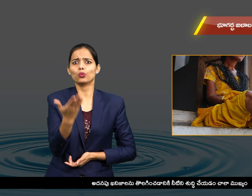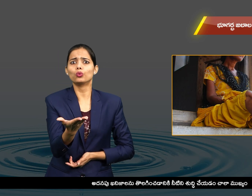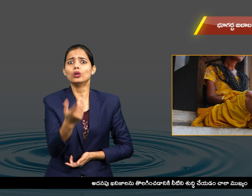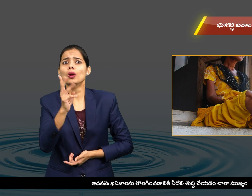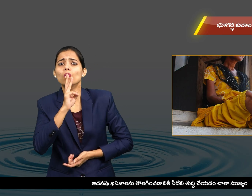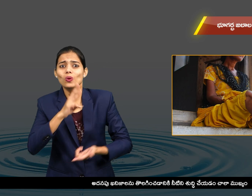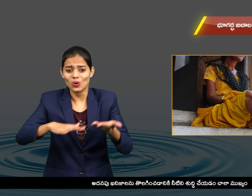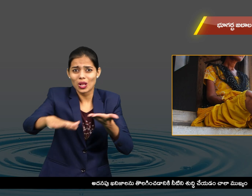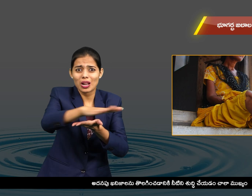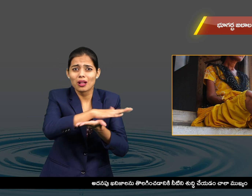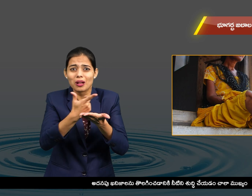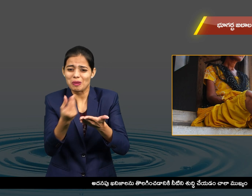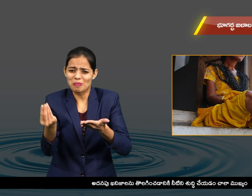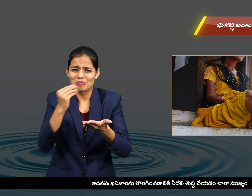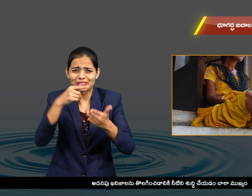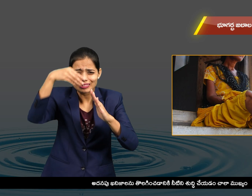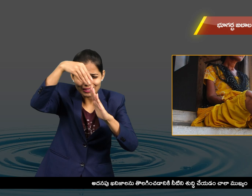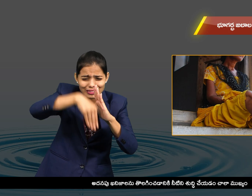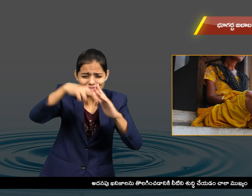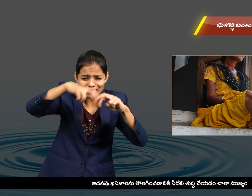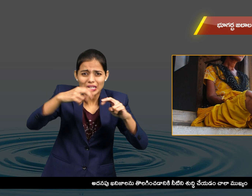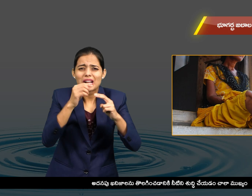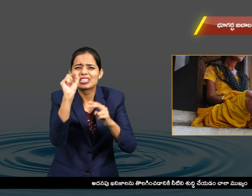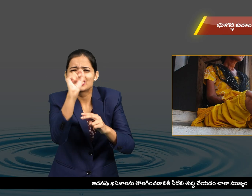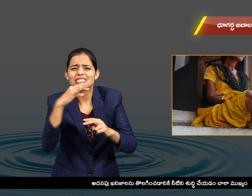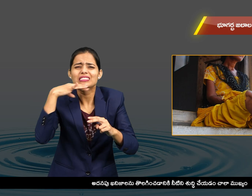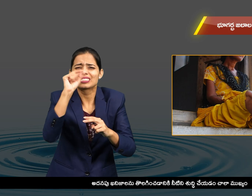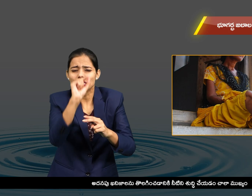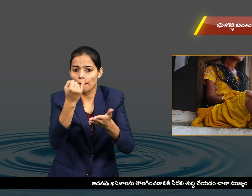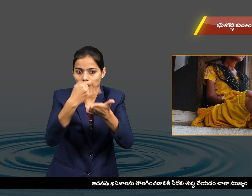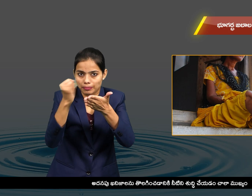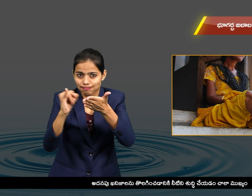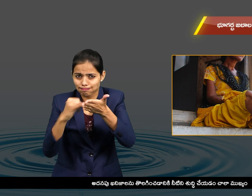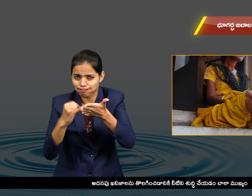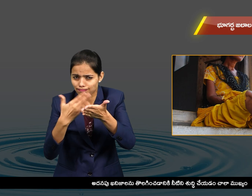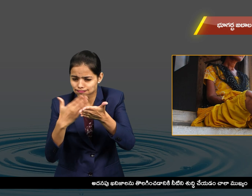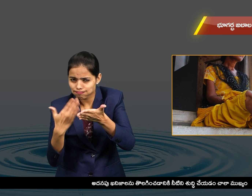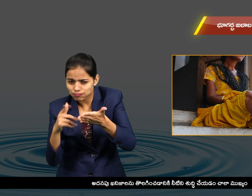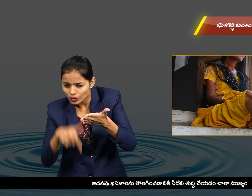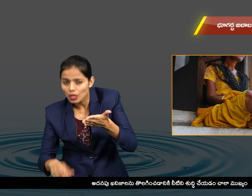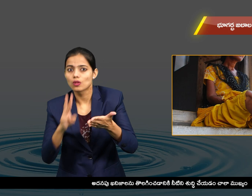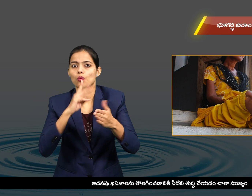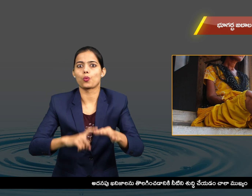అదనపు ఖనిజాలను తొలగించటానికి నీటిని శుద్ధి చేయటం చాలా ముఖ్యం.